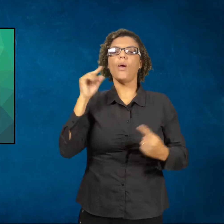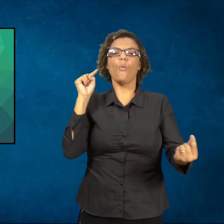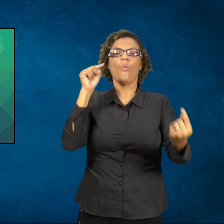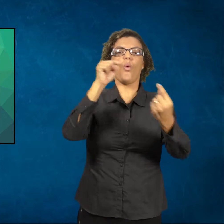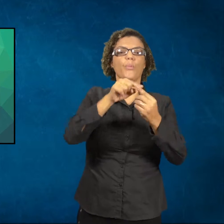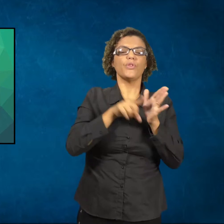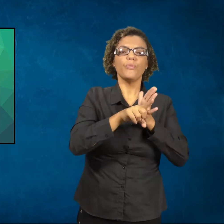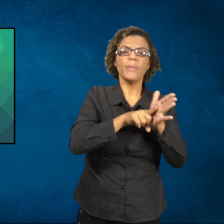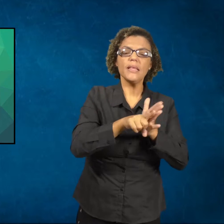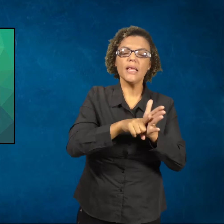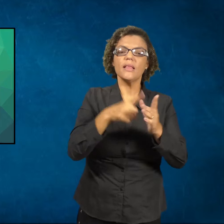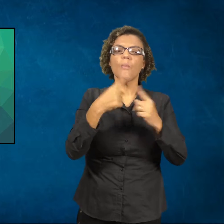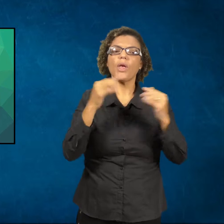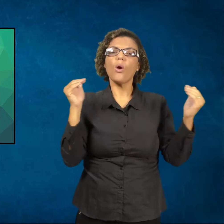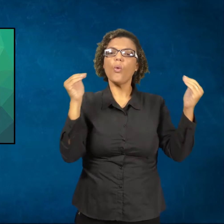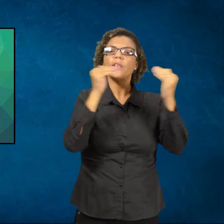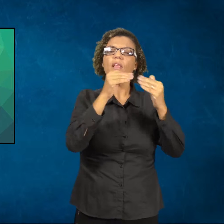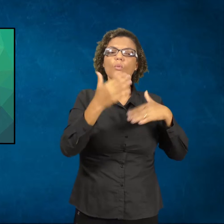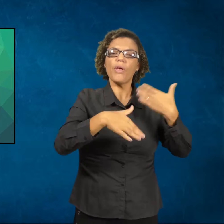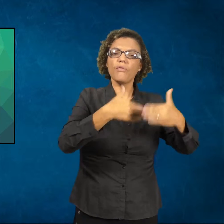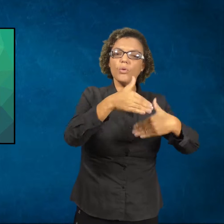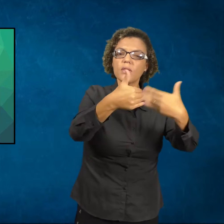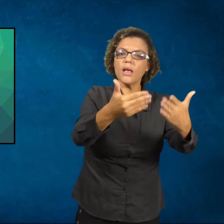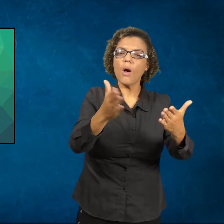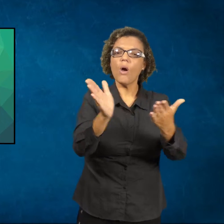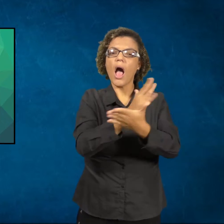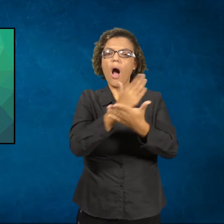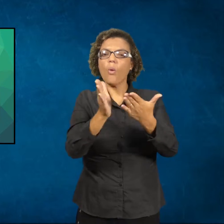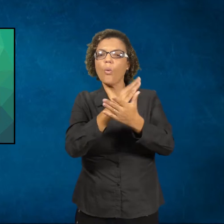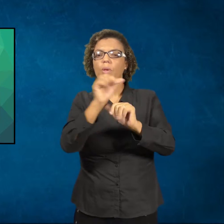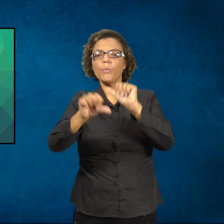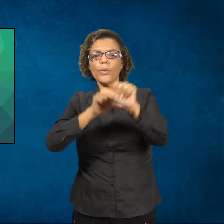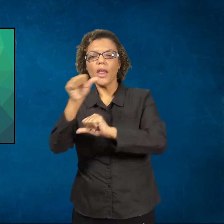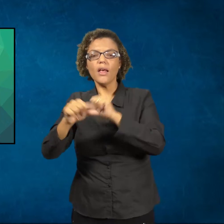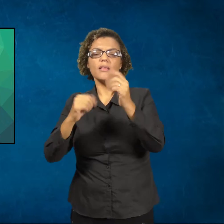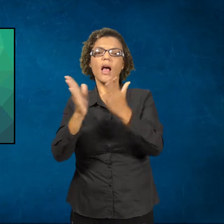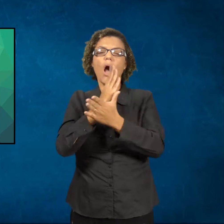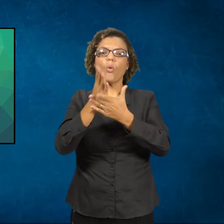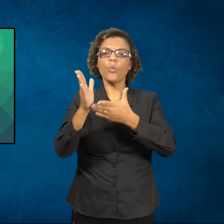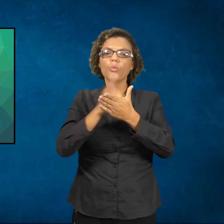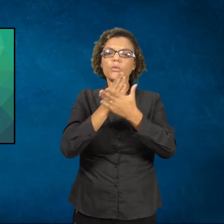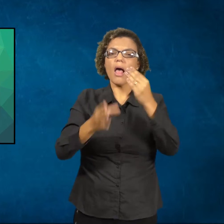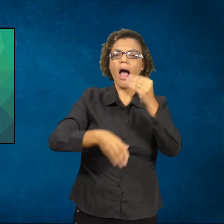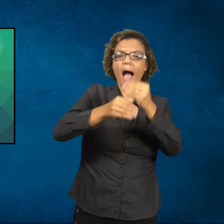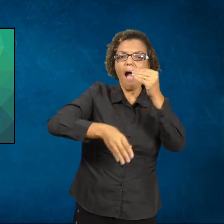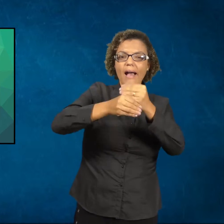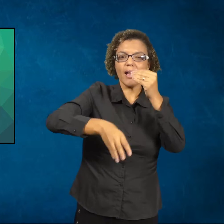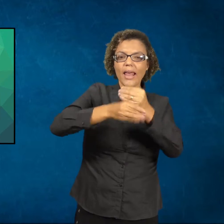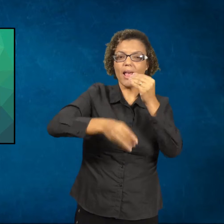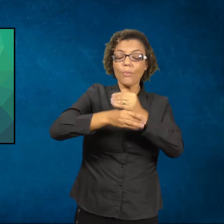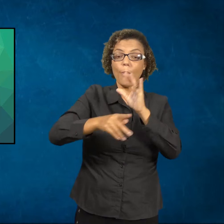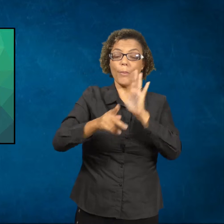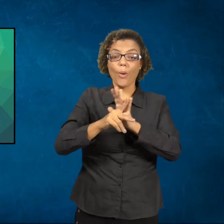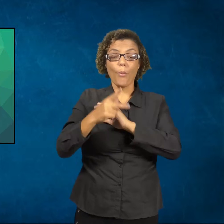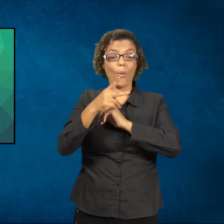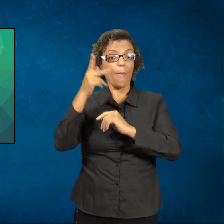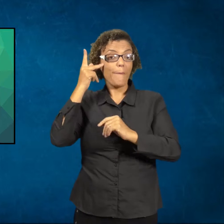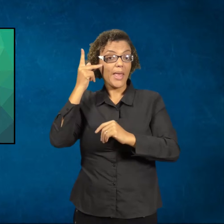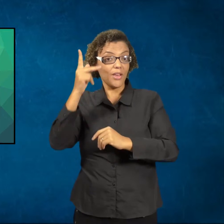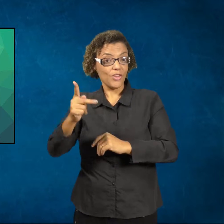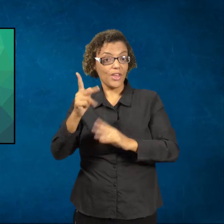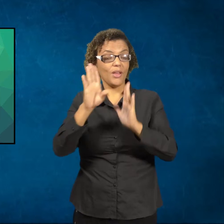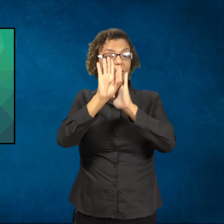a evolução, algumas mudanças, algumas inserções no conceito de esquema. Então a gente pegou e dividiu